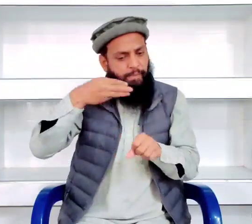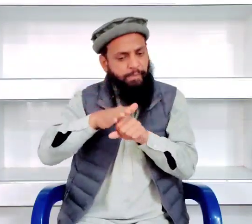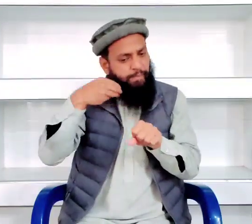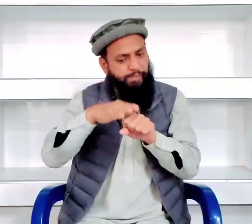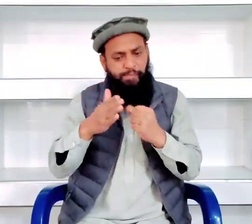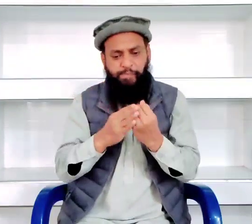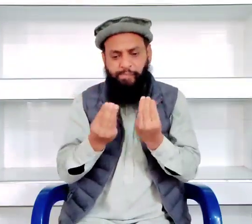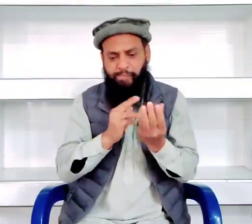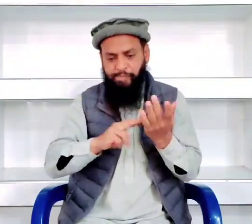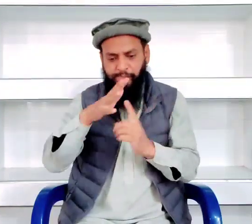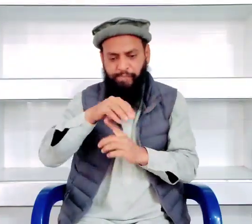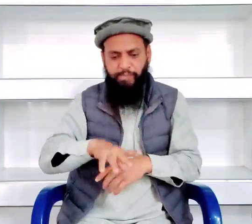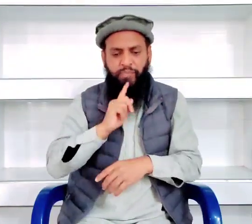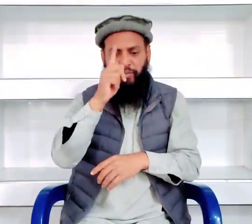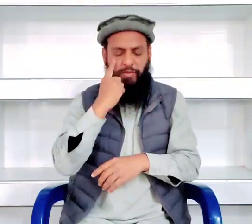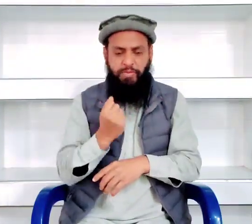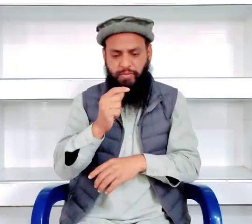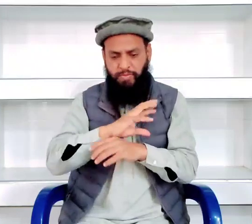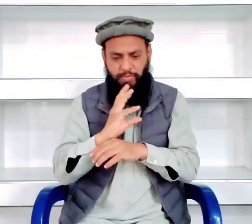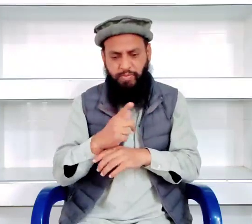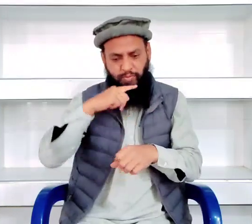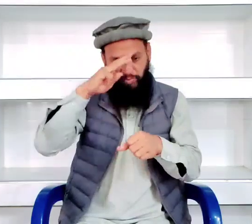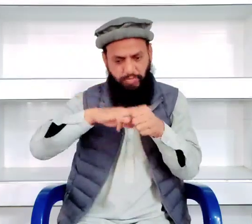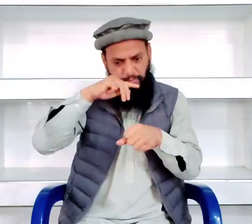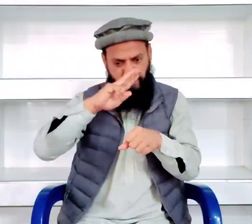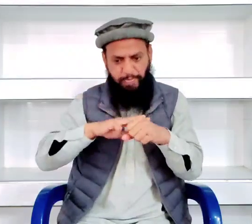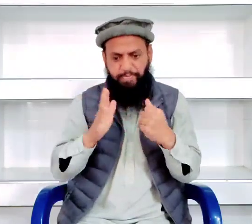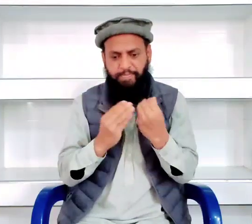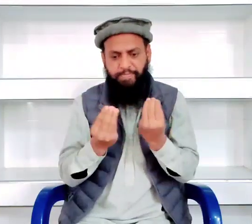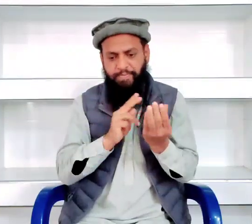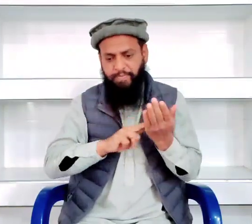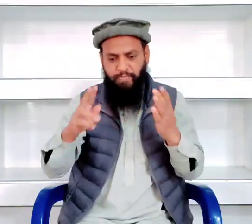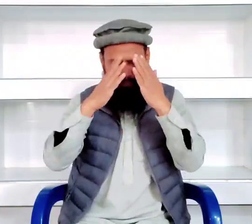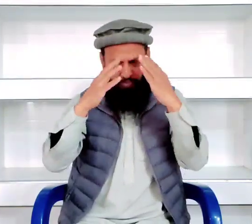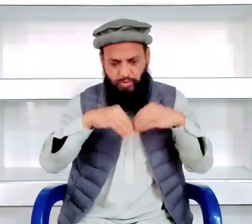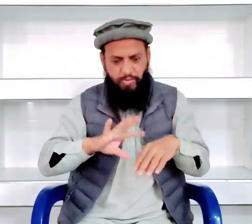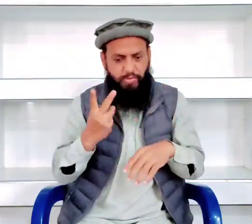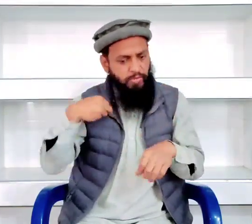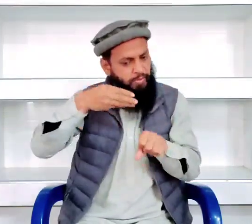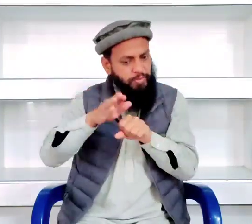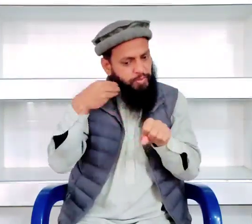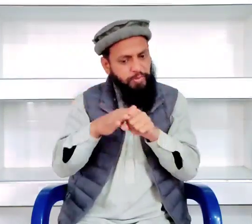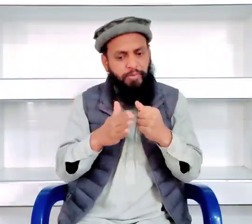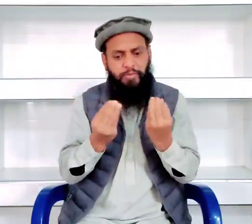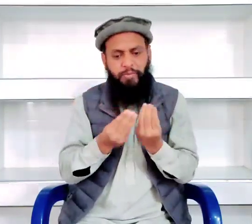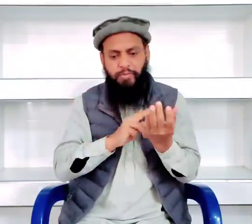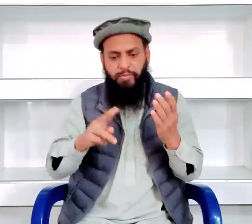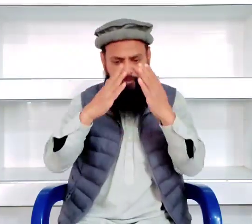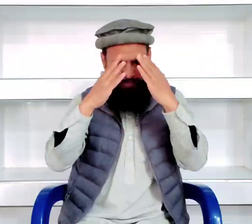ਇਬਰਾਹੀਮ ਇਨਨਕਾ ਹਮੀਦੁਮ ਮਜੀਦ ਅੱਲਾਹੁਮਾ ਬਾਰਿਕ ਅਲਾ ਮੁਹੰਮਦ ਵਾ ਆਲ ਮੁਹੰਮਦ ਕਮਾ ਬਾਰਕ ਅਲਾ ਇਬਰਾਹੀਮ ਵਾ ਆਲ ਇਬਰਾਹੀਮ ਇਨਨਕਾ ਹਮੀਦੁਮ